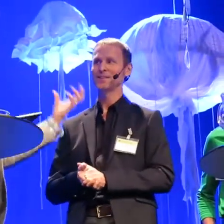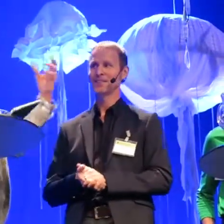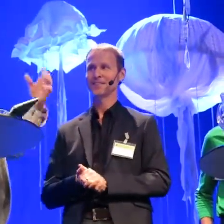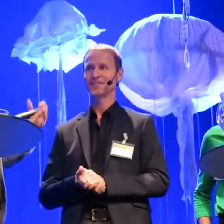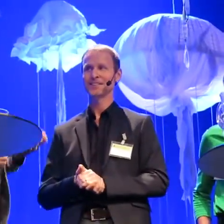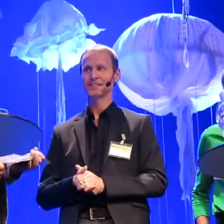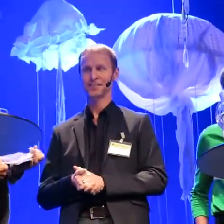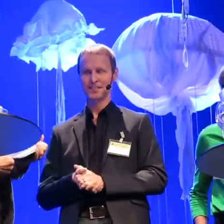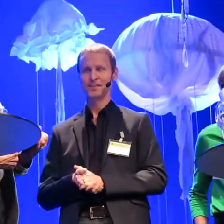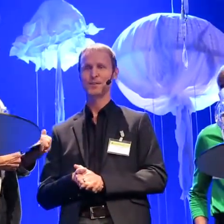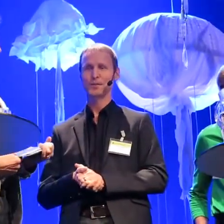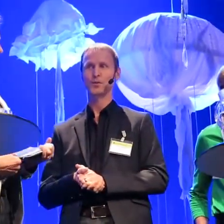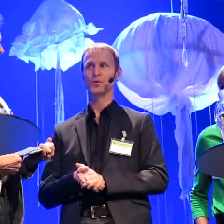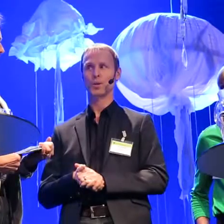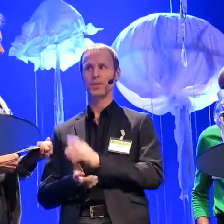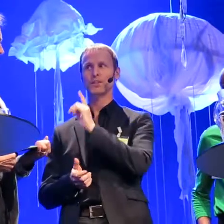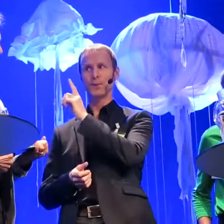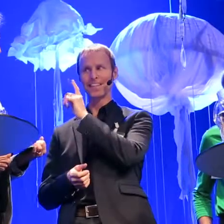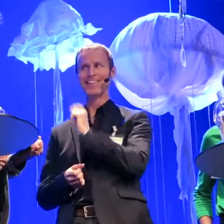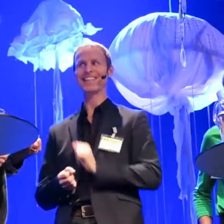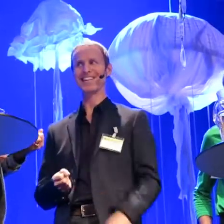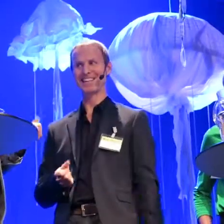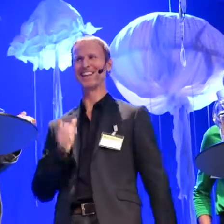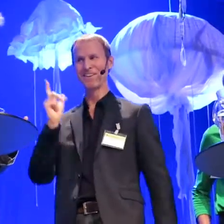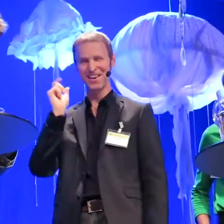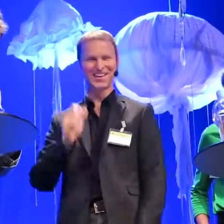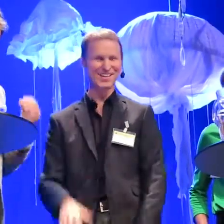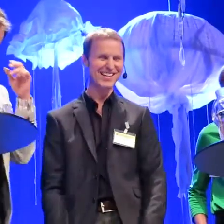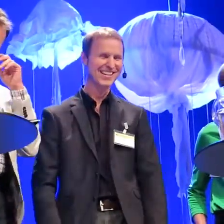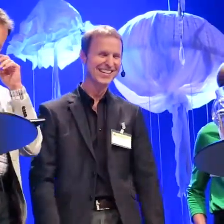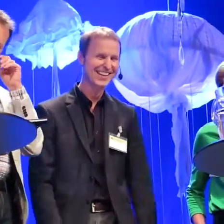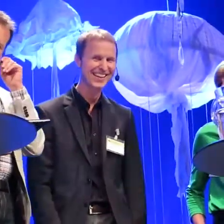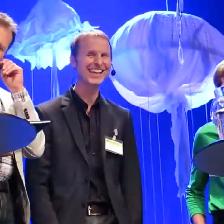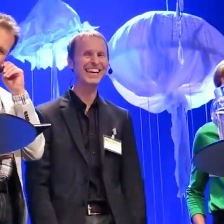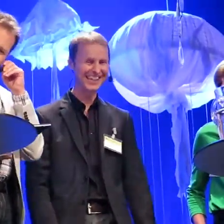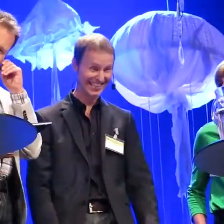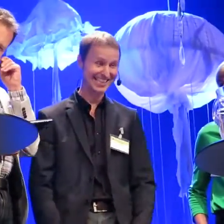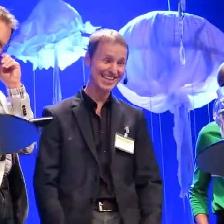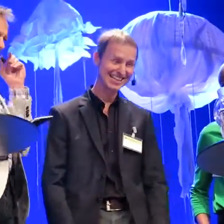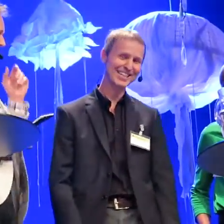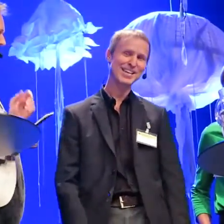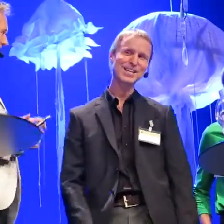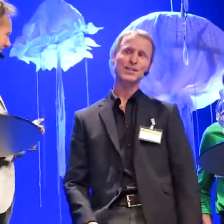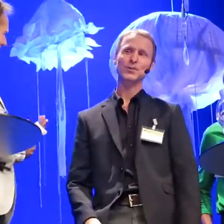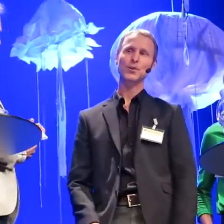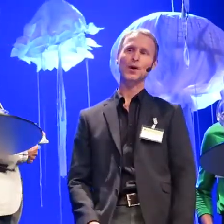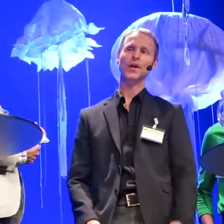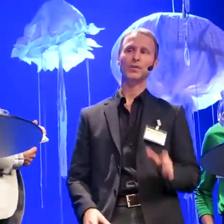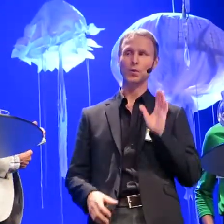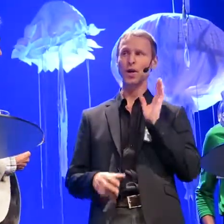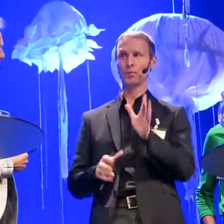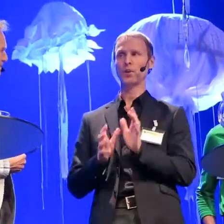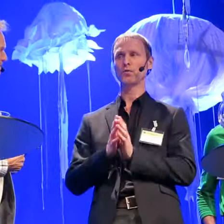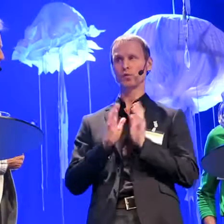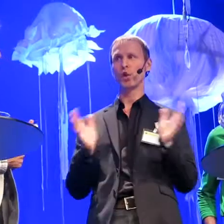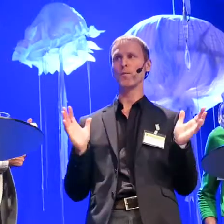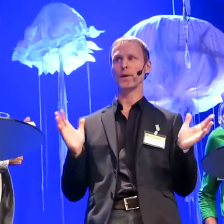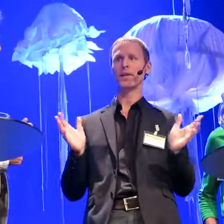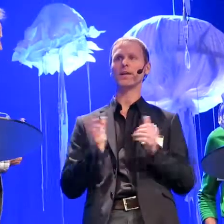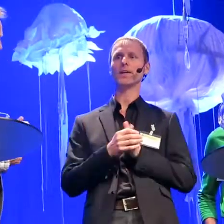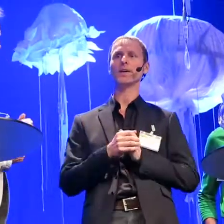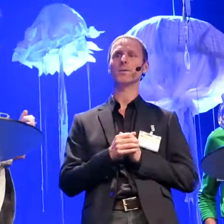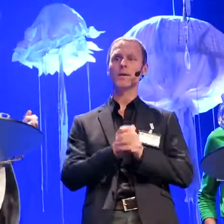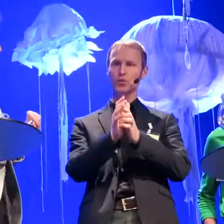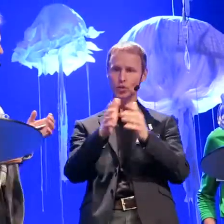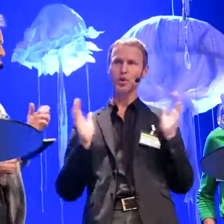Ökat koldioxidskatt? Du läste mina tankar. Ja, jag har ju hört det förr. Exakt. Så absolut, för att